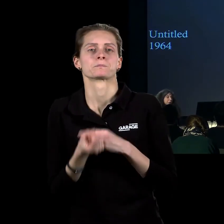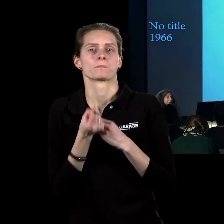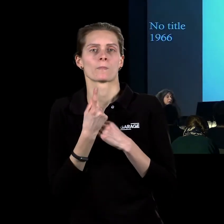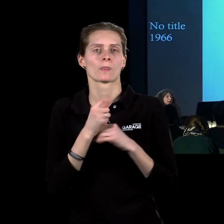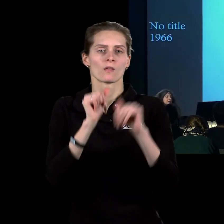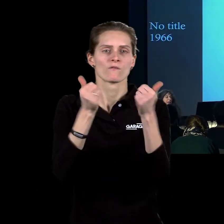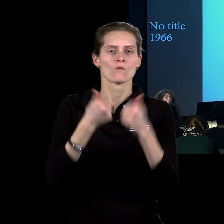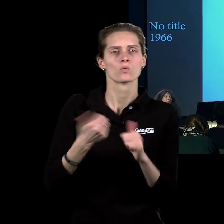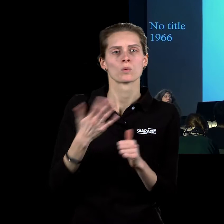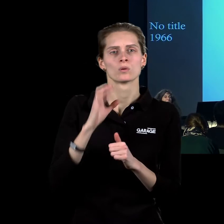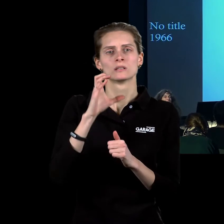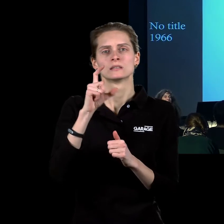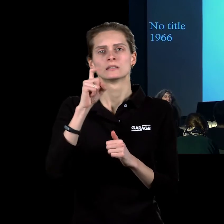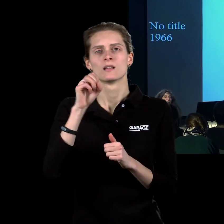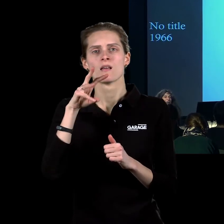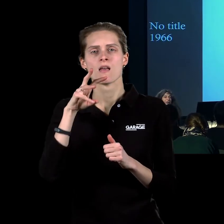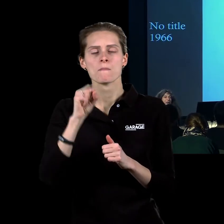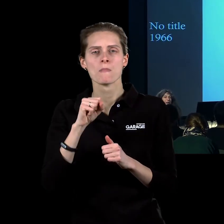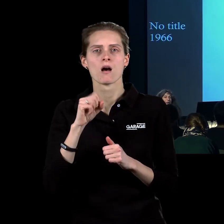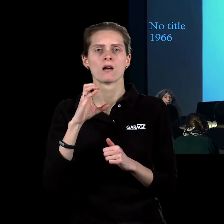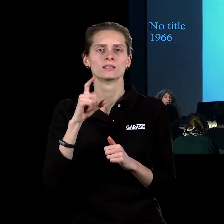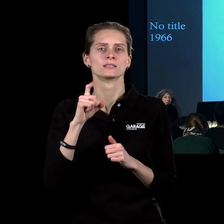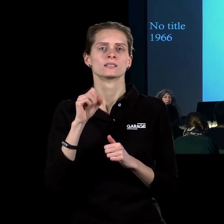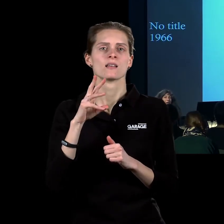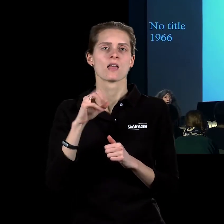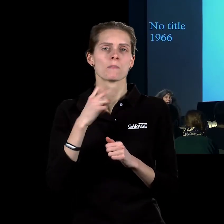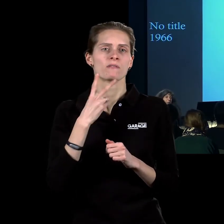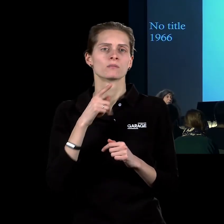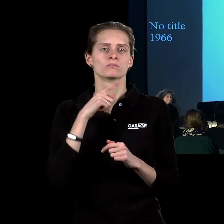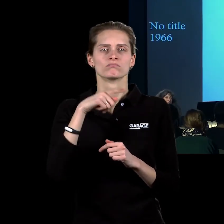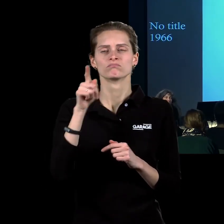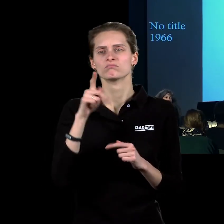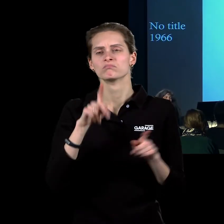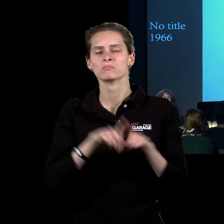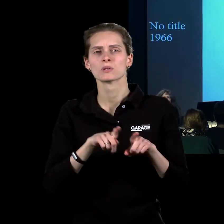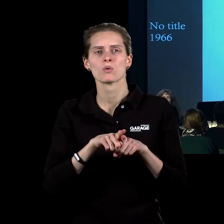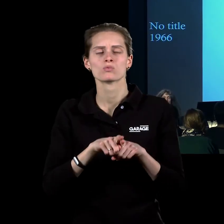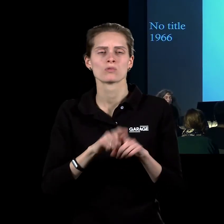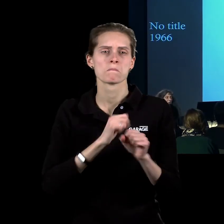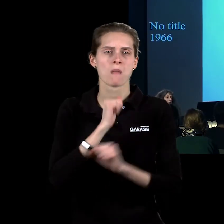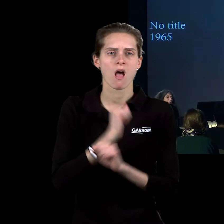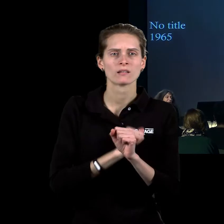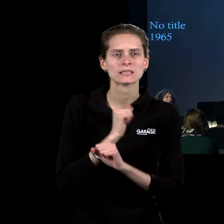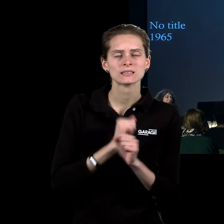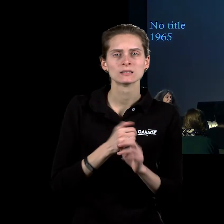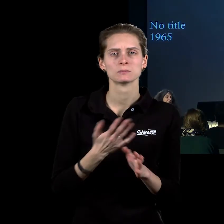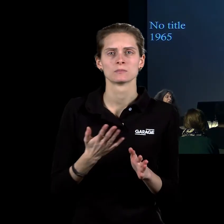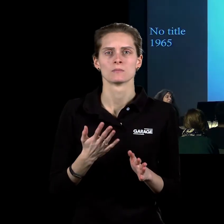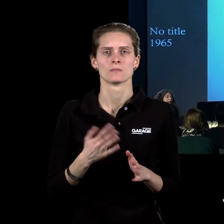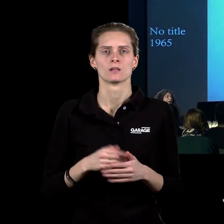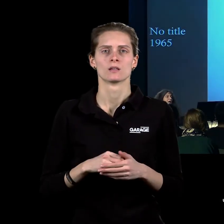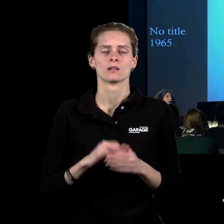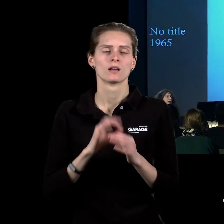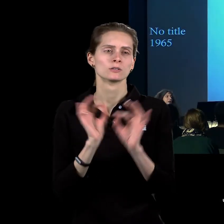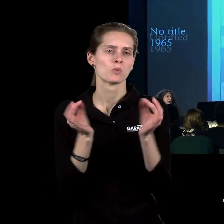некой схемы, которая одновременно отсылает и к неким механизмам, да, механоморфным